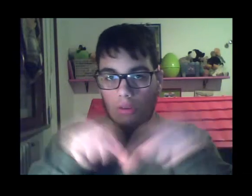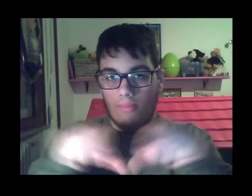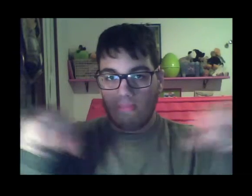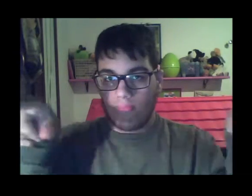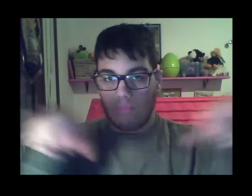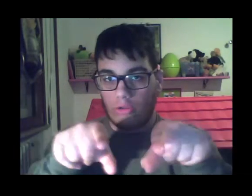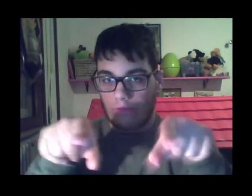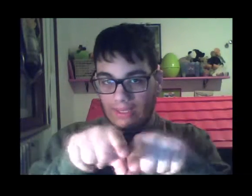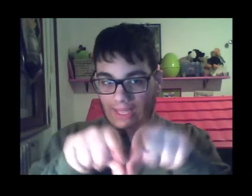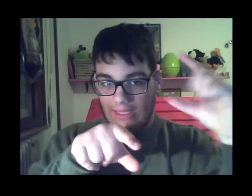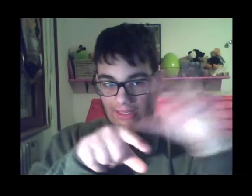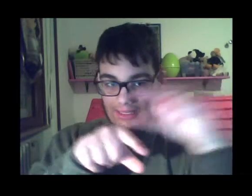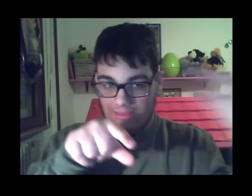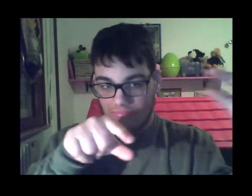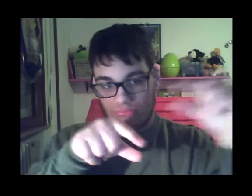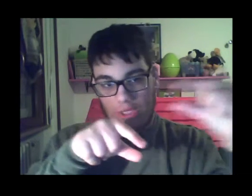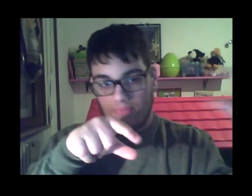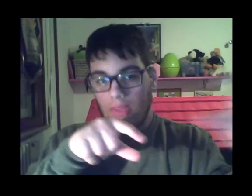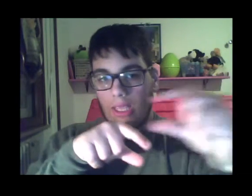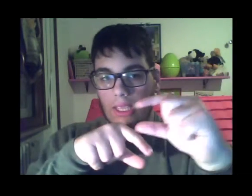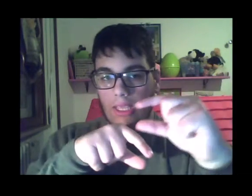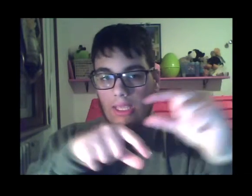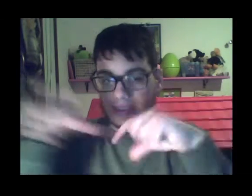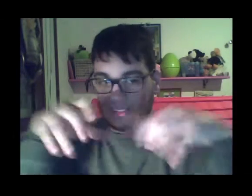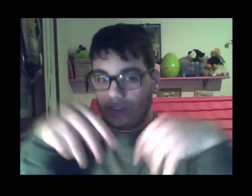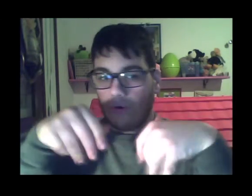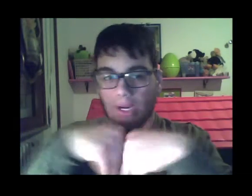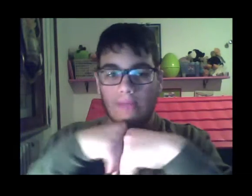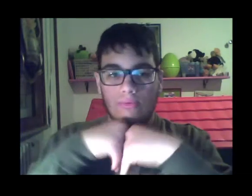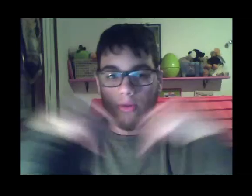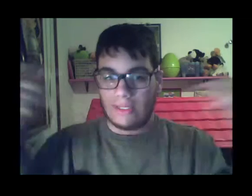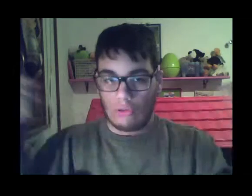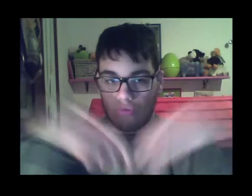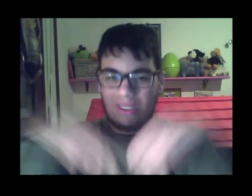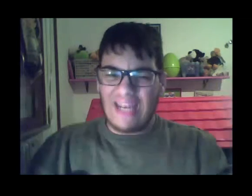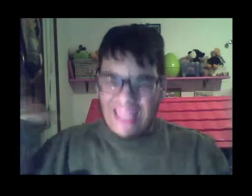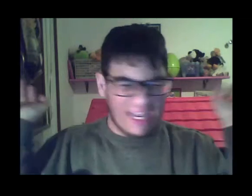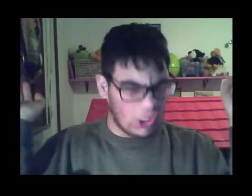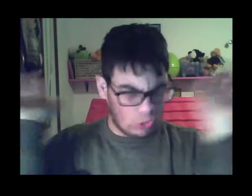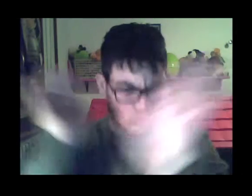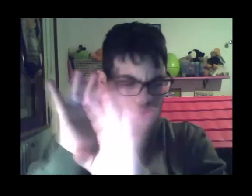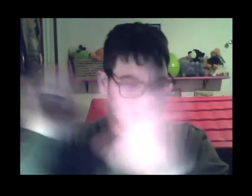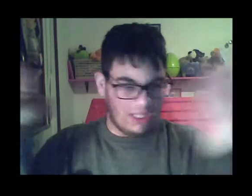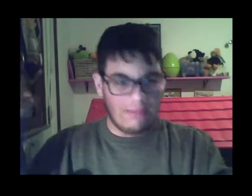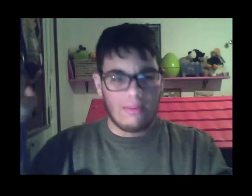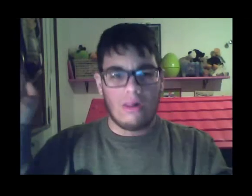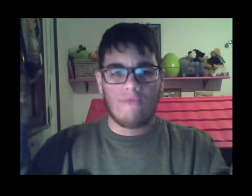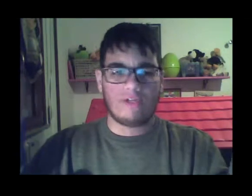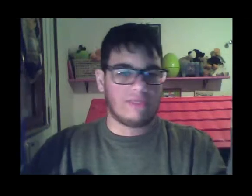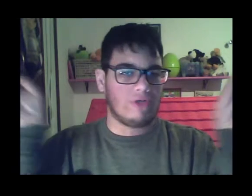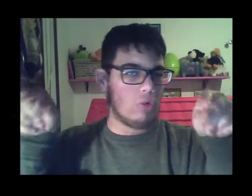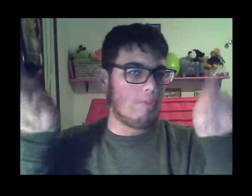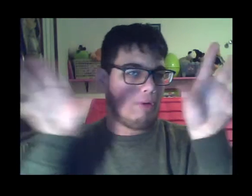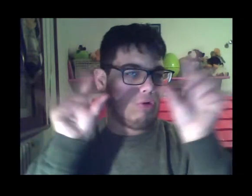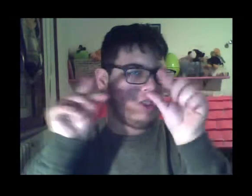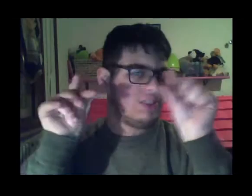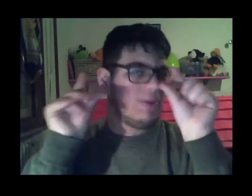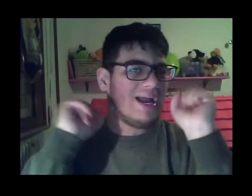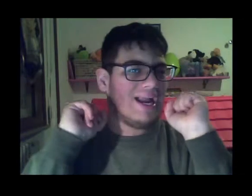Lo trovate in descri... Cioè... In descrizione. Trovate tutti i link, tutti. Forse faccio anche un piccolissimo canale